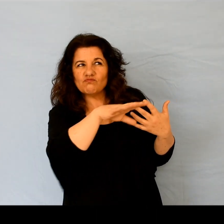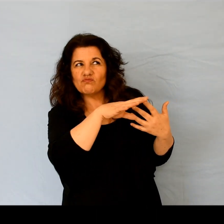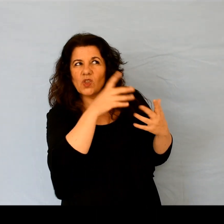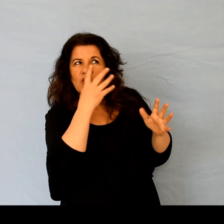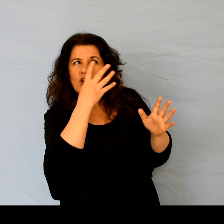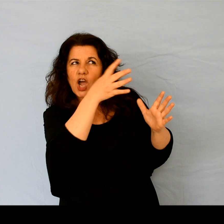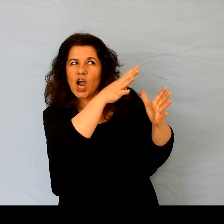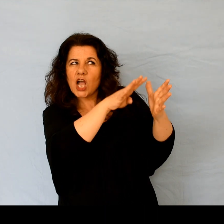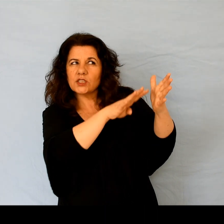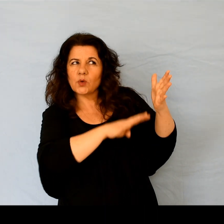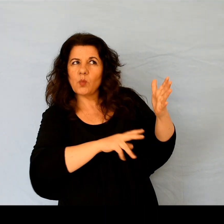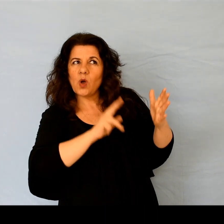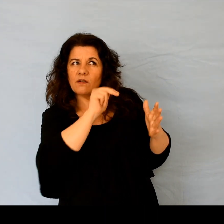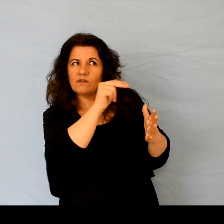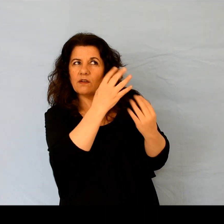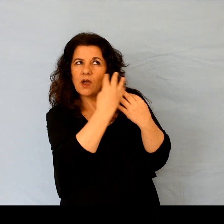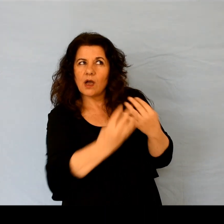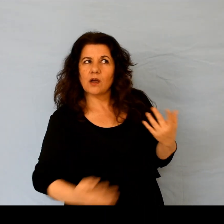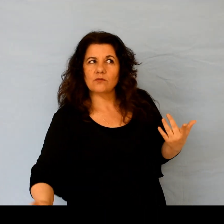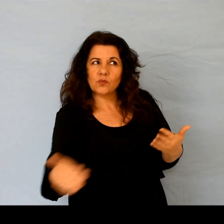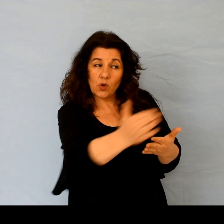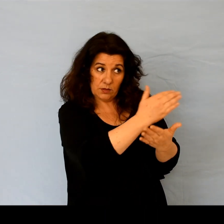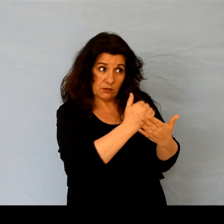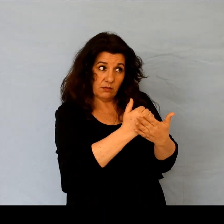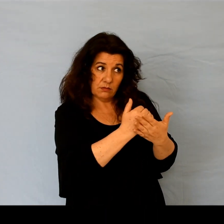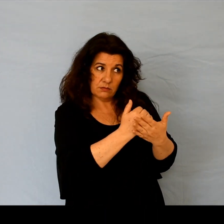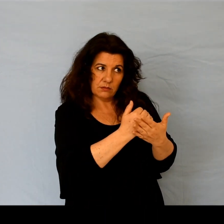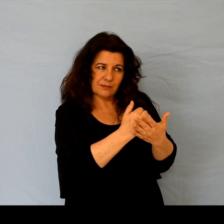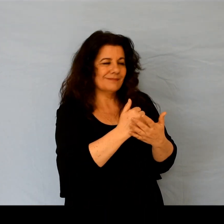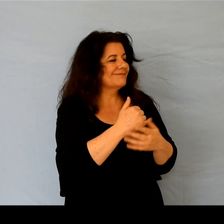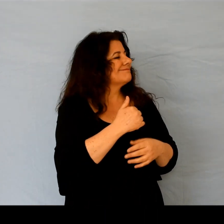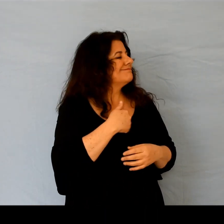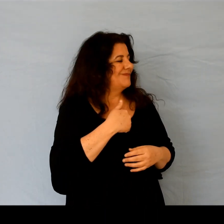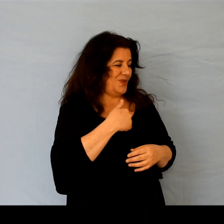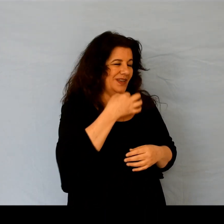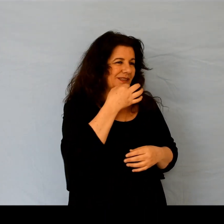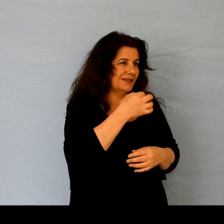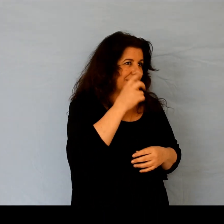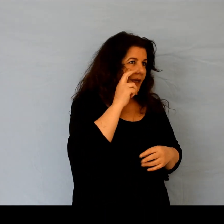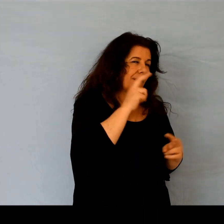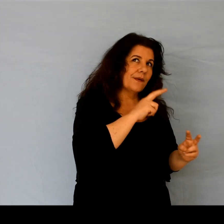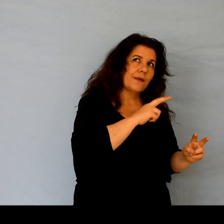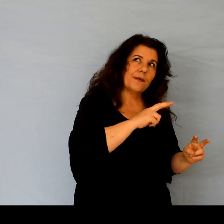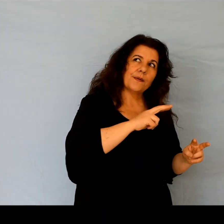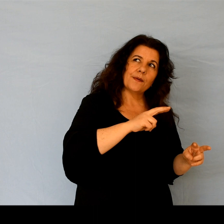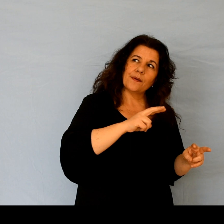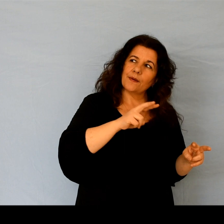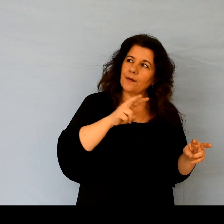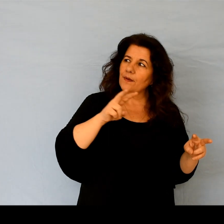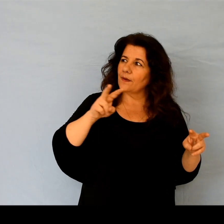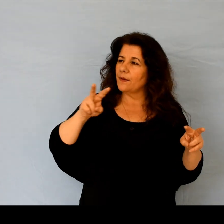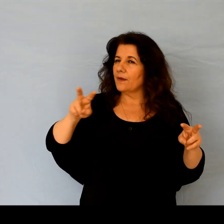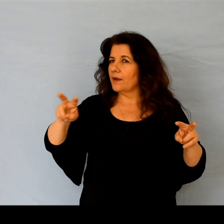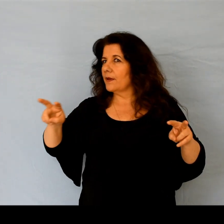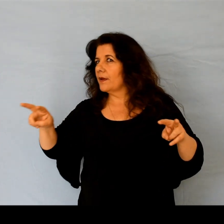Et moi, je vous dis, levez les yeux et regardez les champs déjà dorés pour la